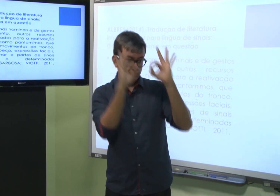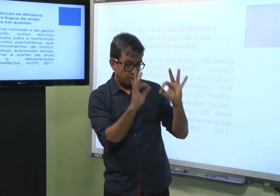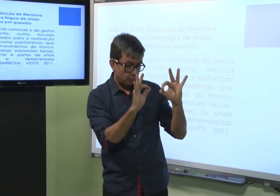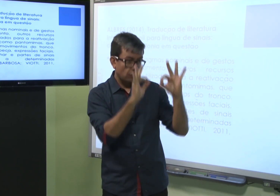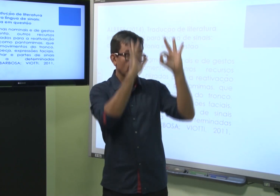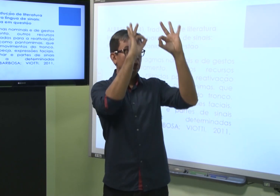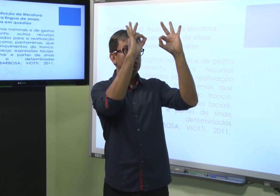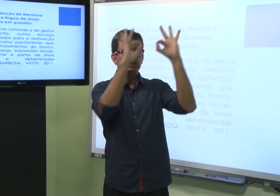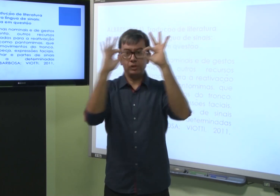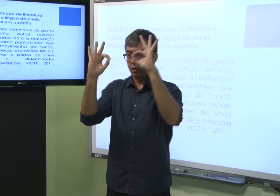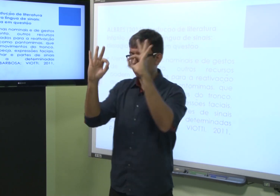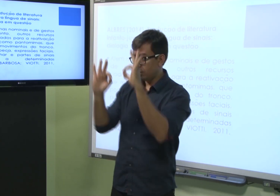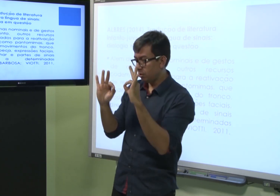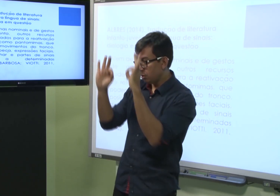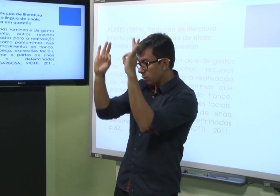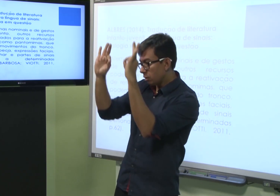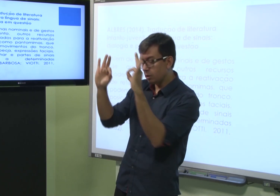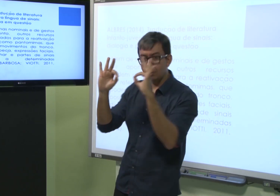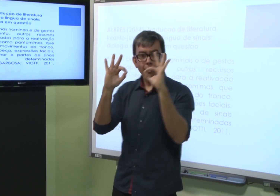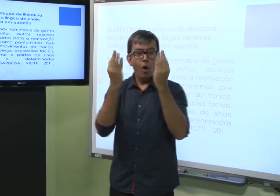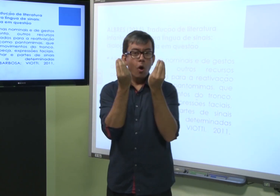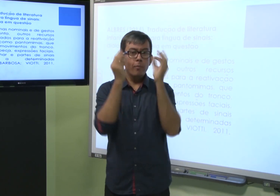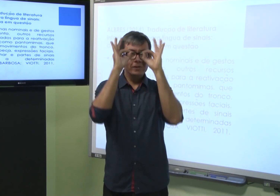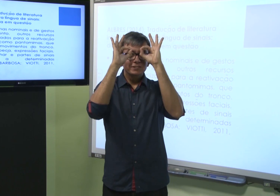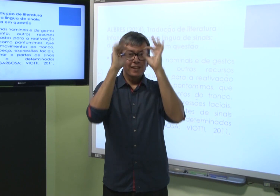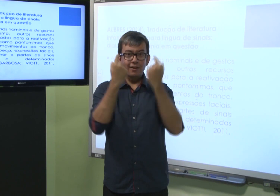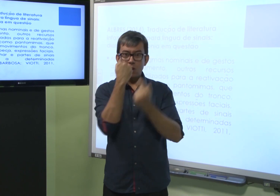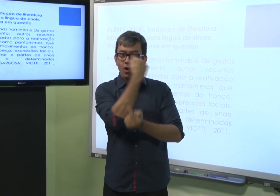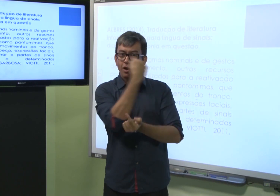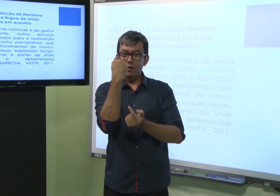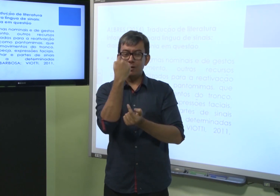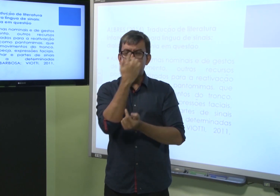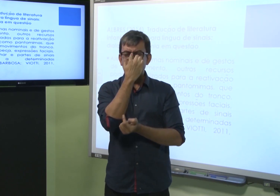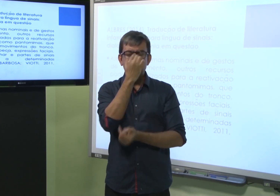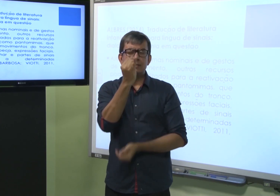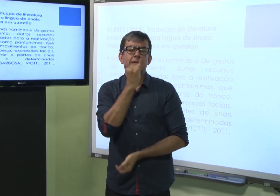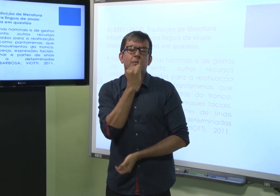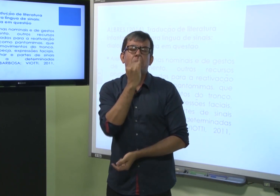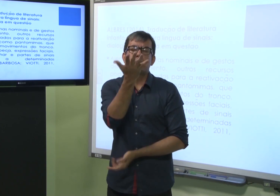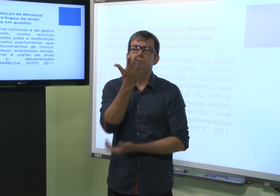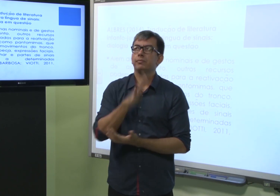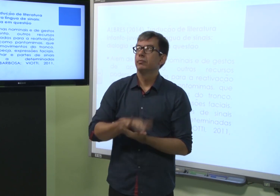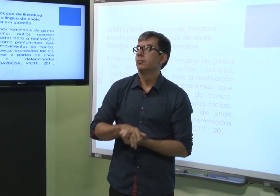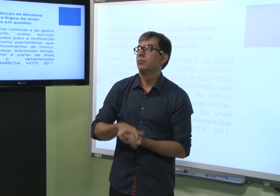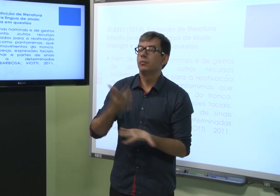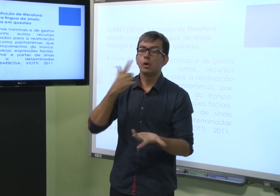está sinalizando, não tem como. Então os olhos são como marcadores. Por